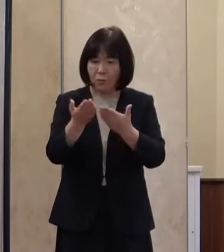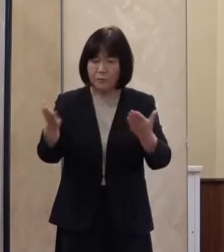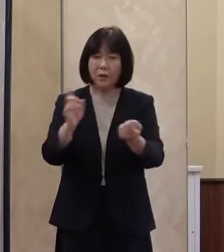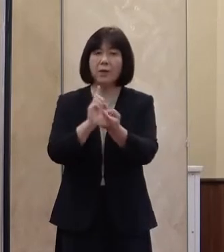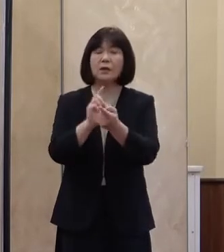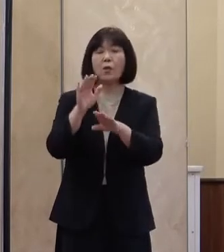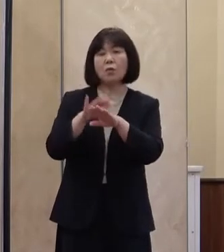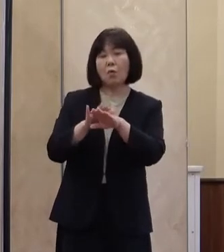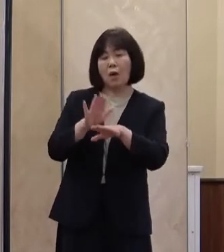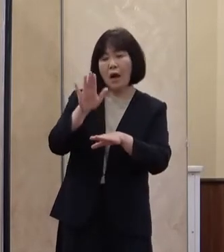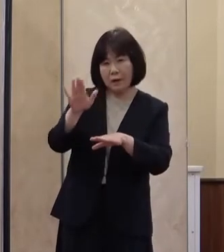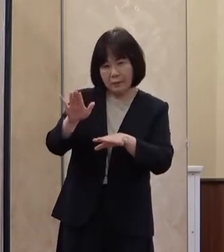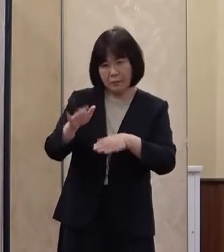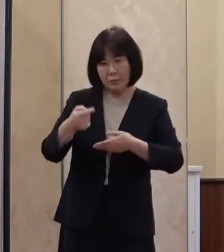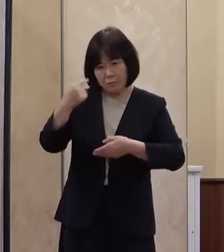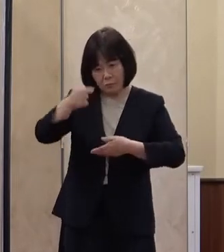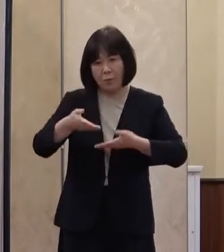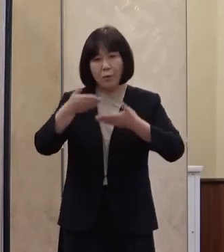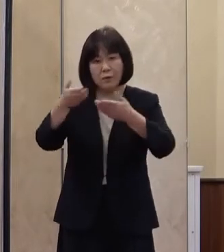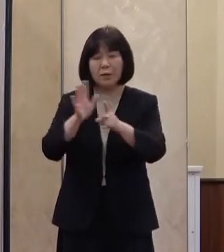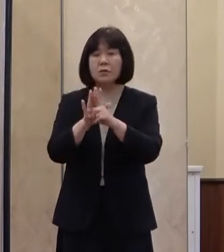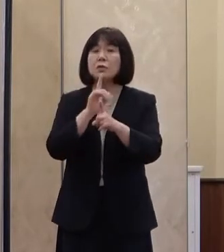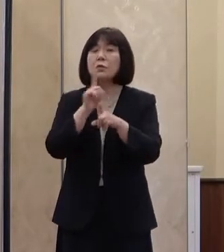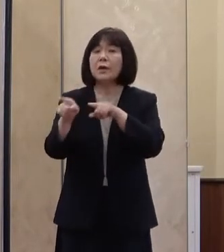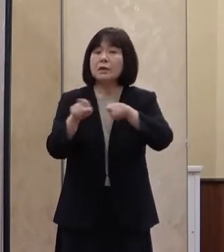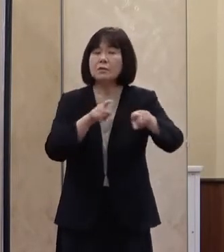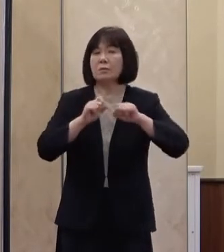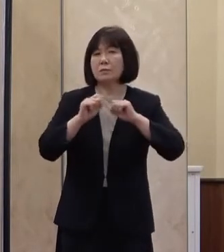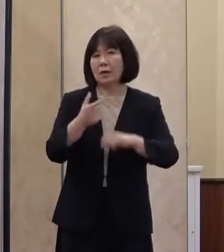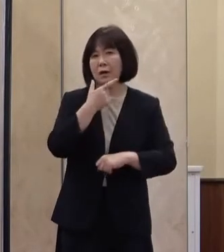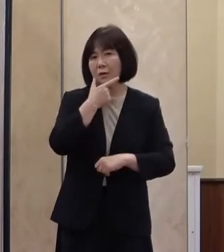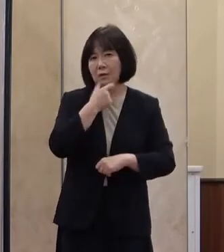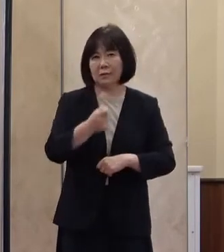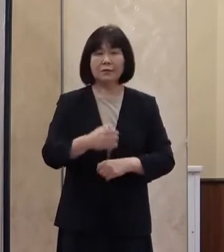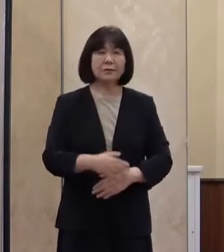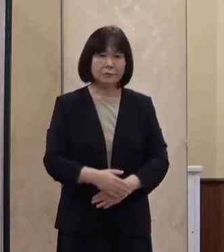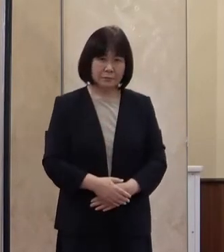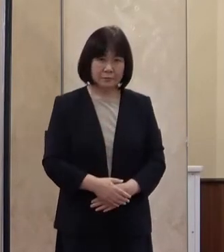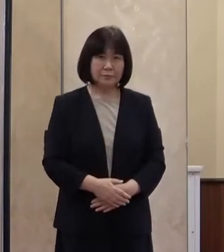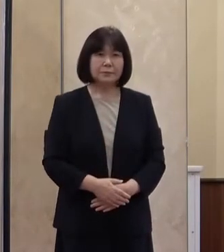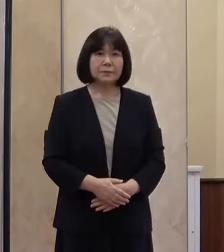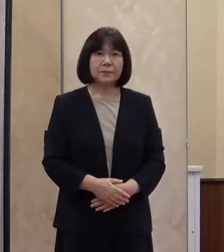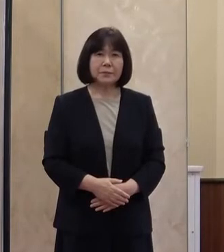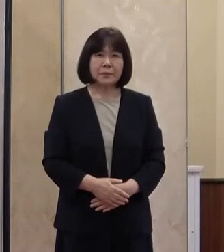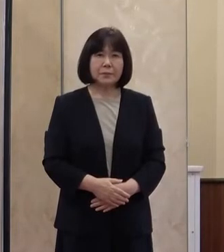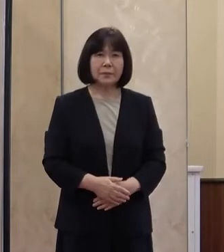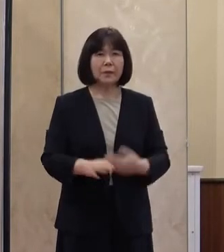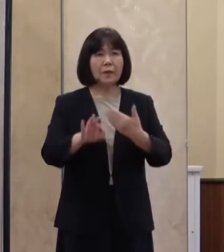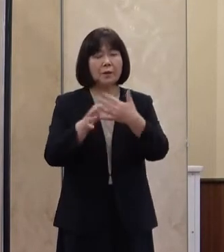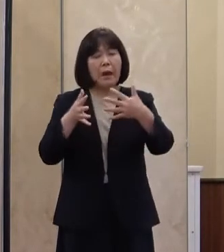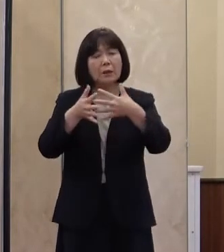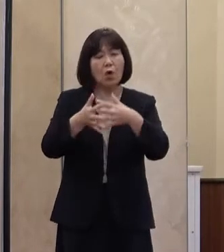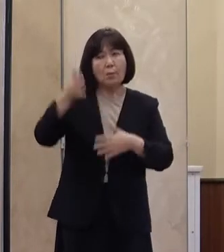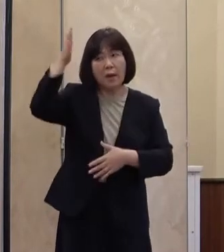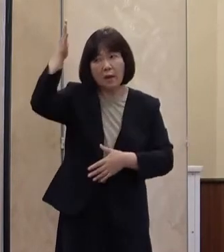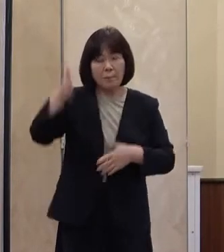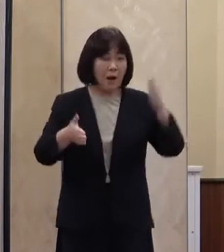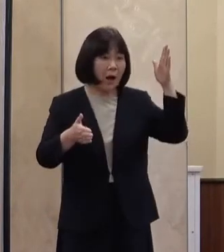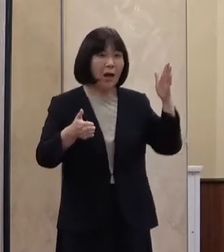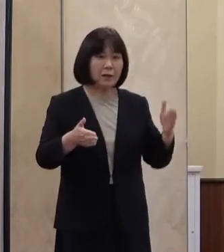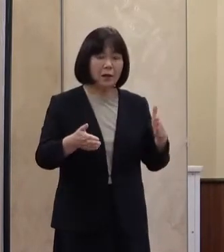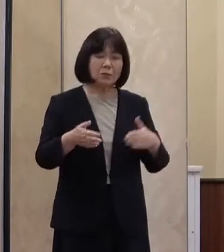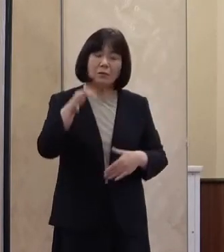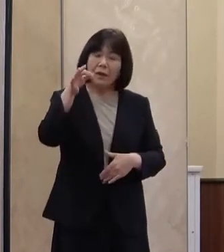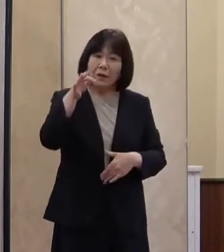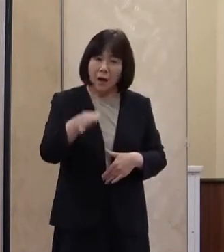ういったやり方がありますよと、そういった助言指導をしていきたいと思います。いろんな透明パーテーションとか移動式のパーテーションも非常に安